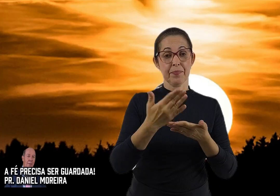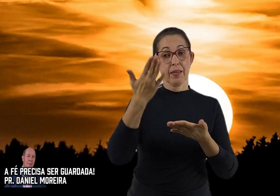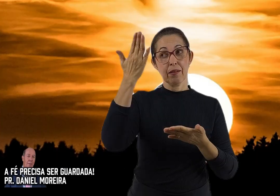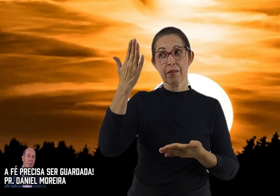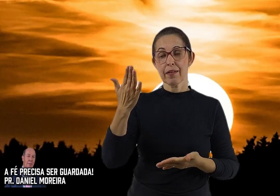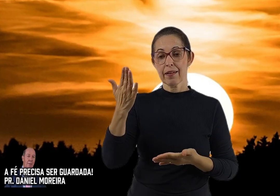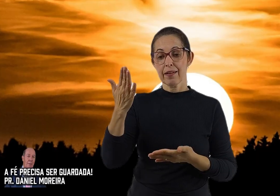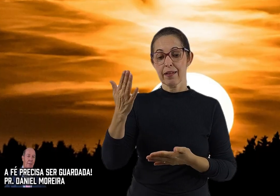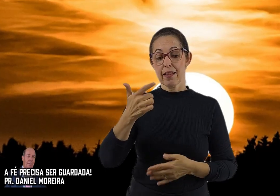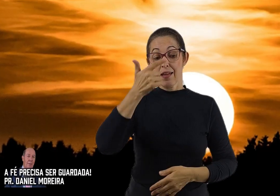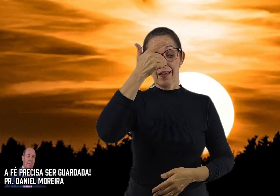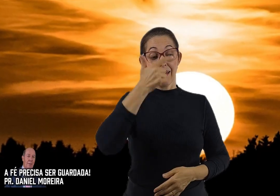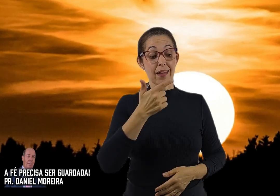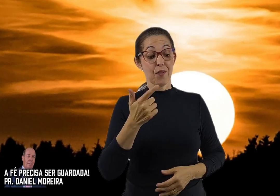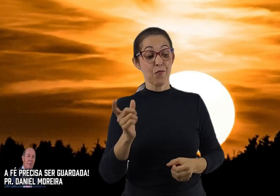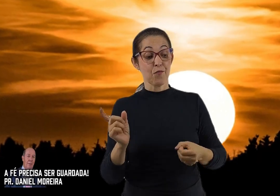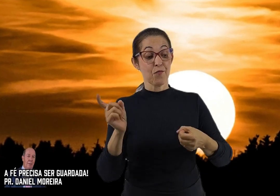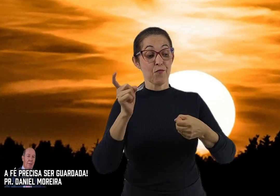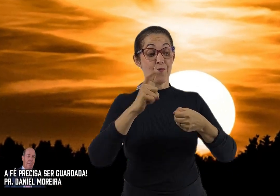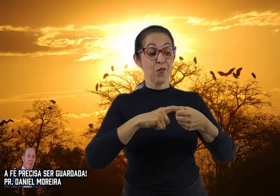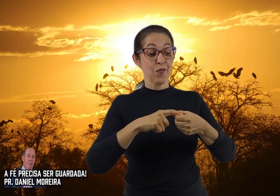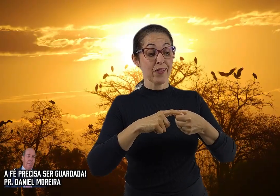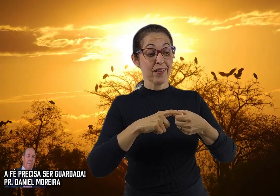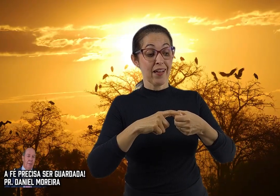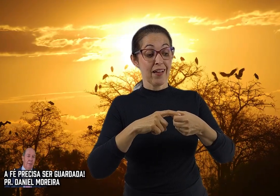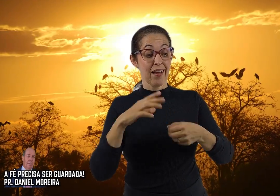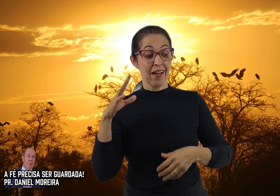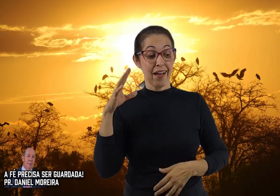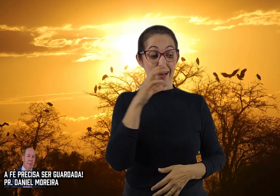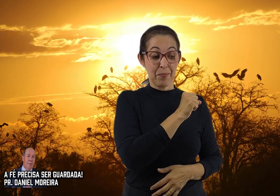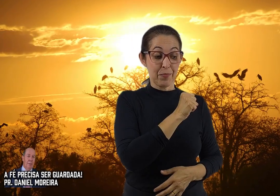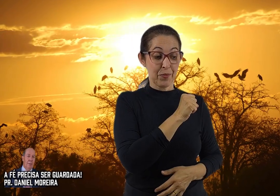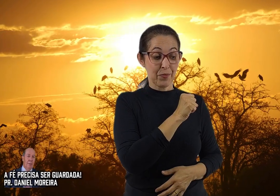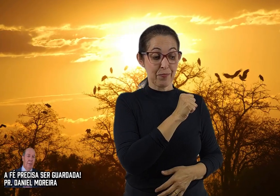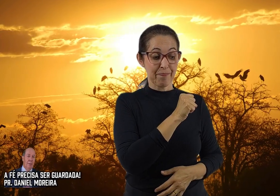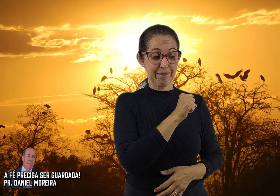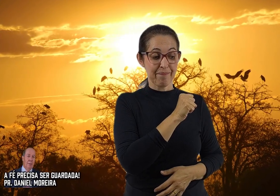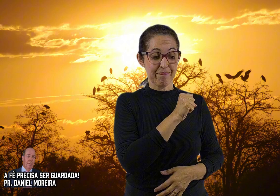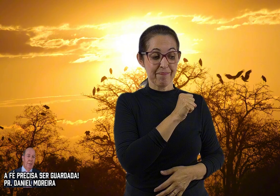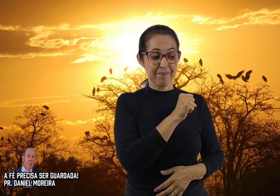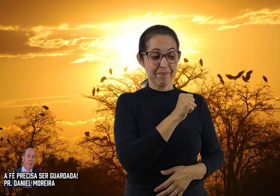eis que venho sem demora.